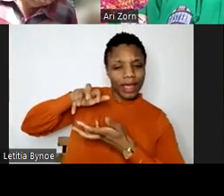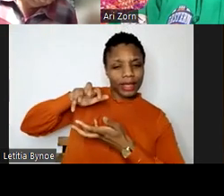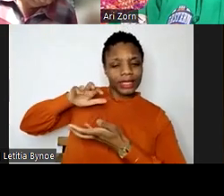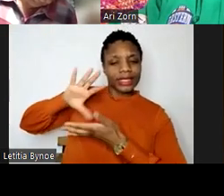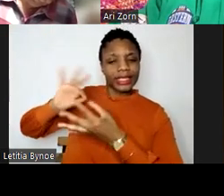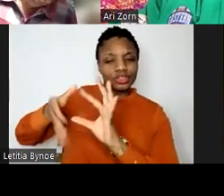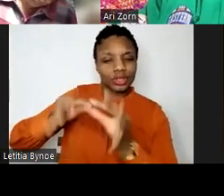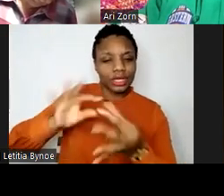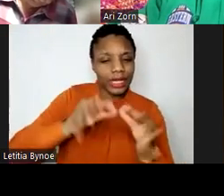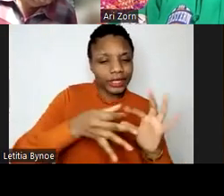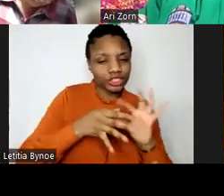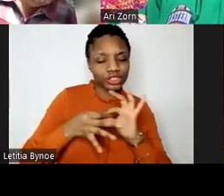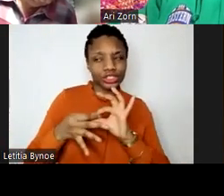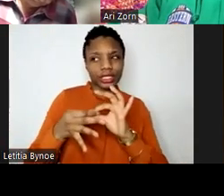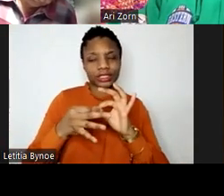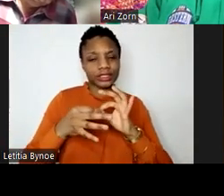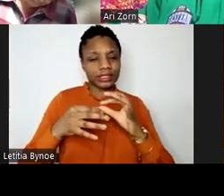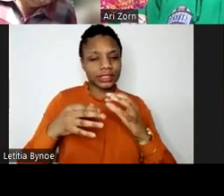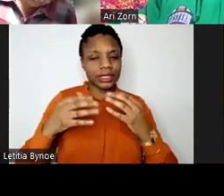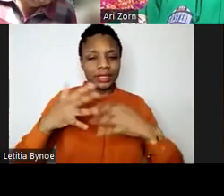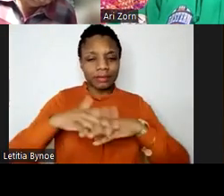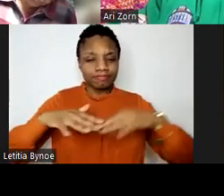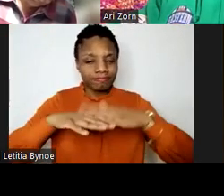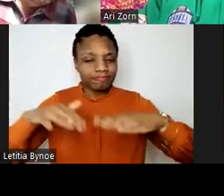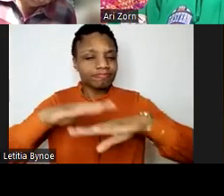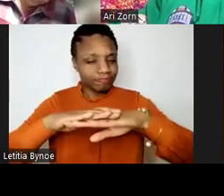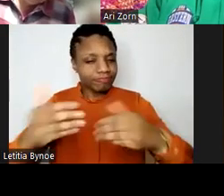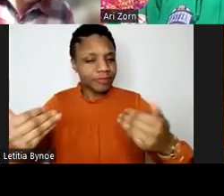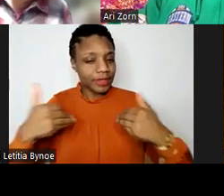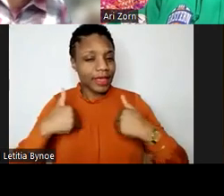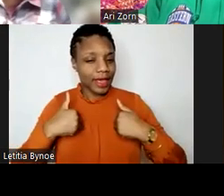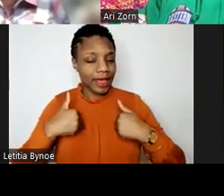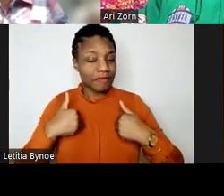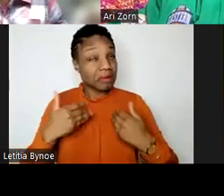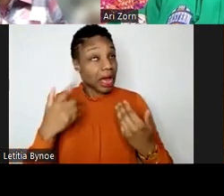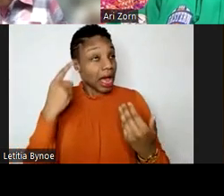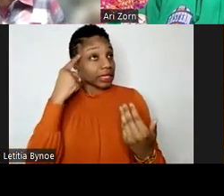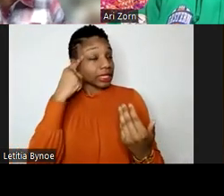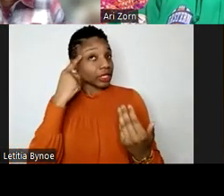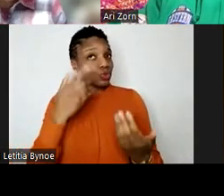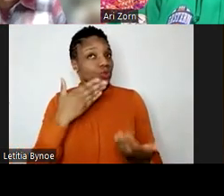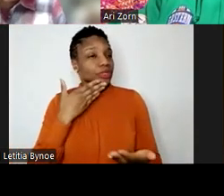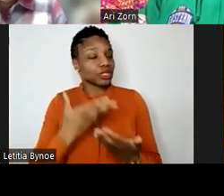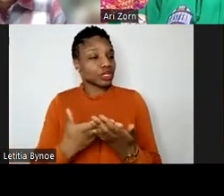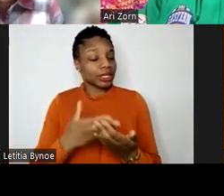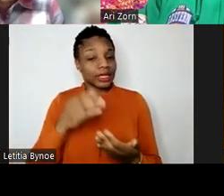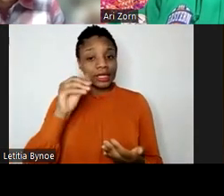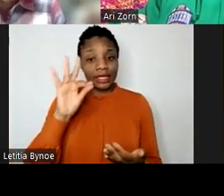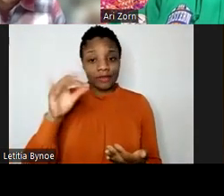eh debido a los fondos federales las cuestiones de infraestructura